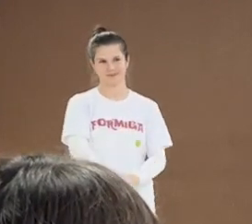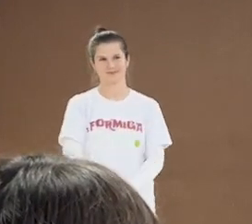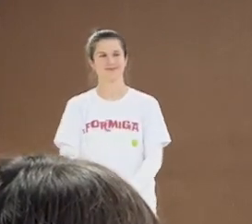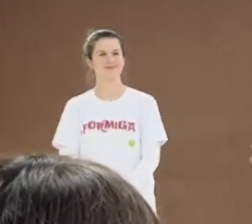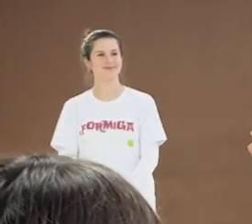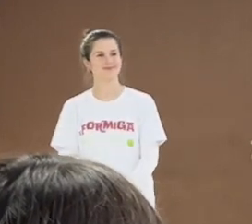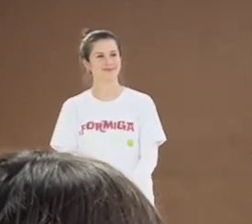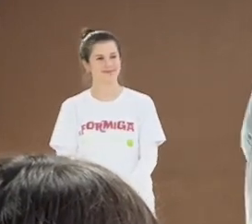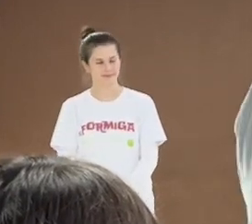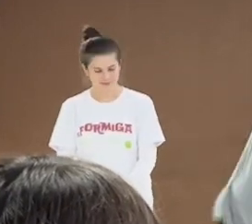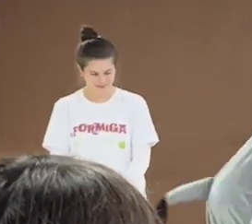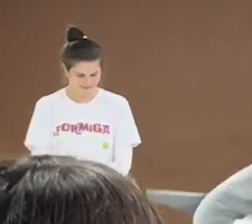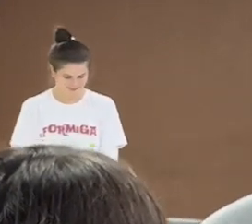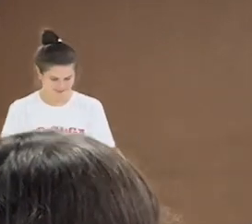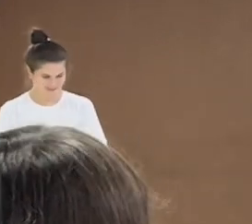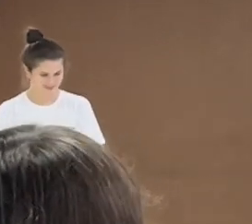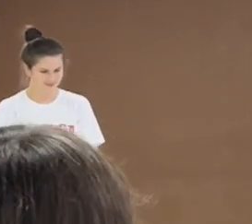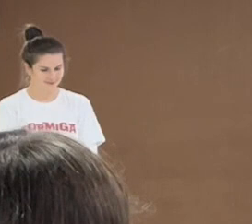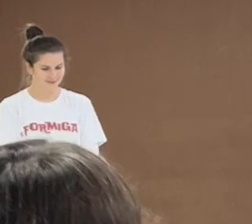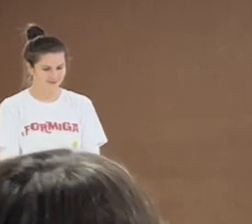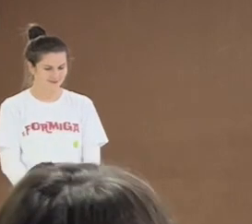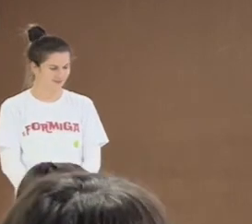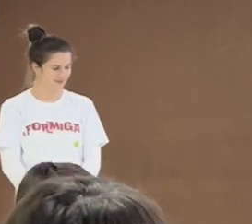lá, lá, lá, lá, lá, lá.